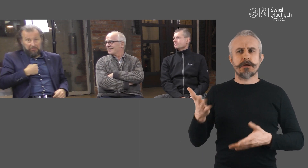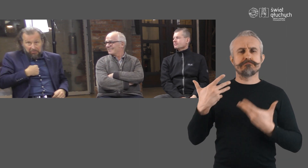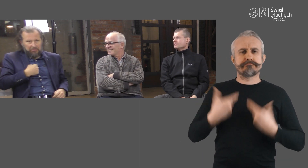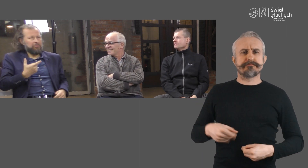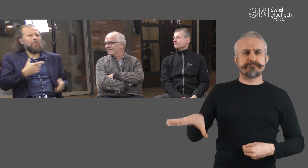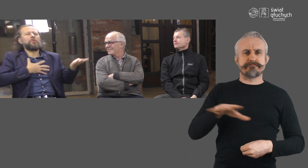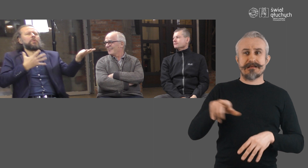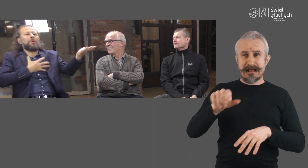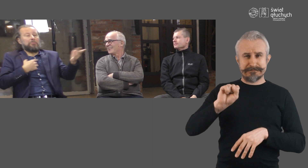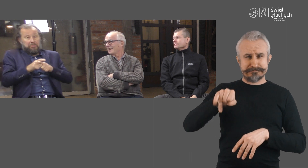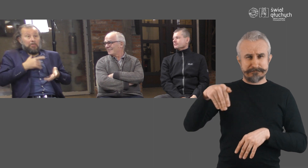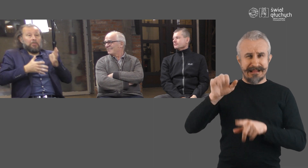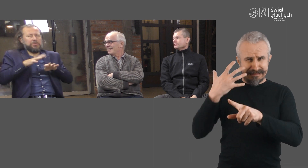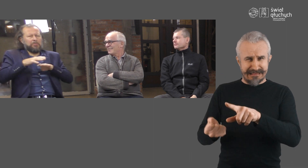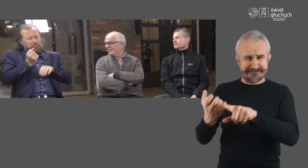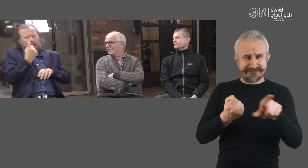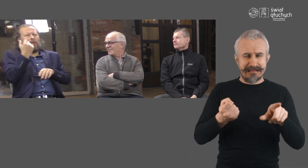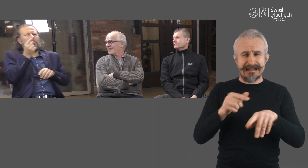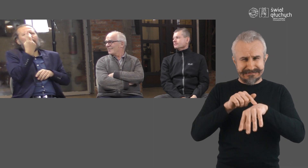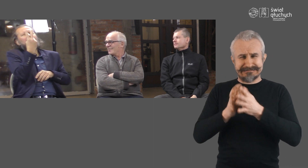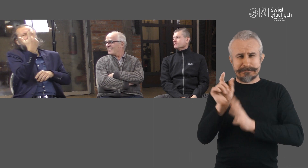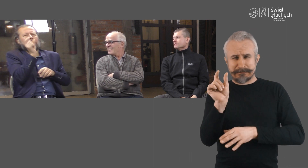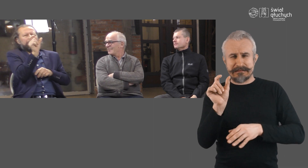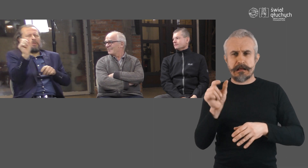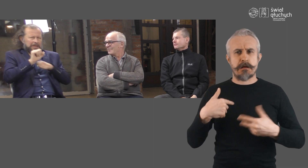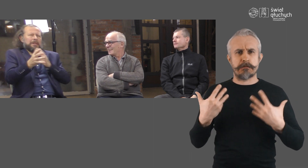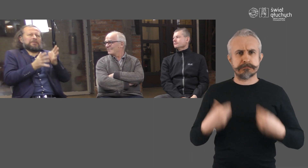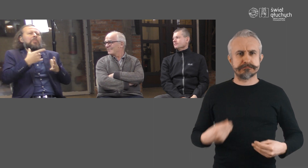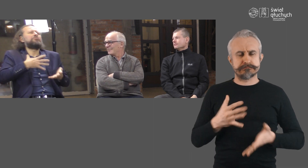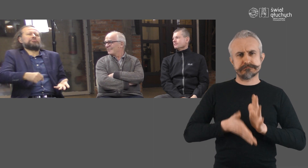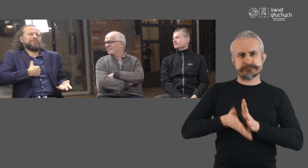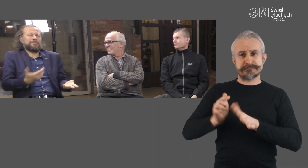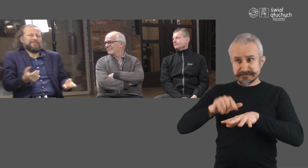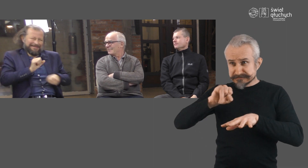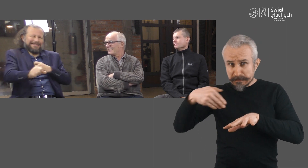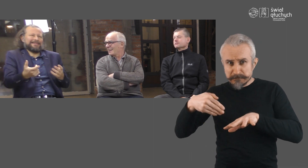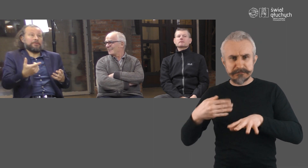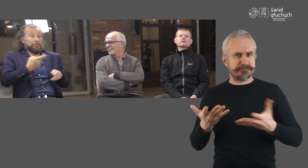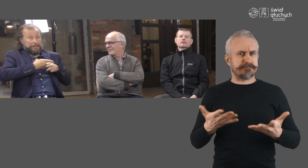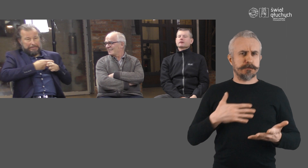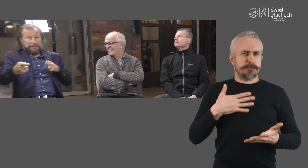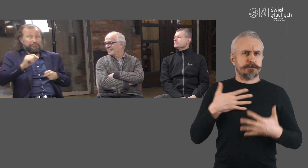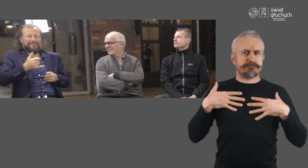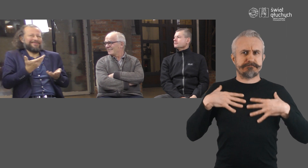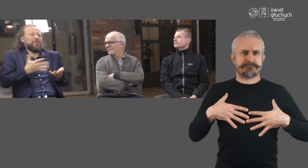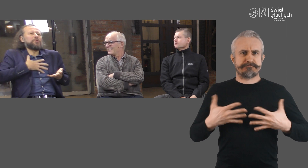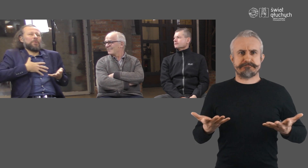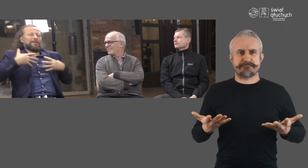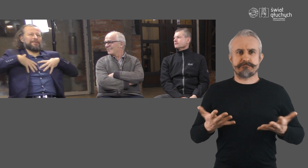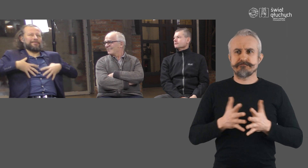Jeszcze nadal są głusi, którzy migają w SJM-ie i nawet tego nie czuję. Mi też się czasami zdarza, że jakieś tam słowo wstawię,